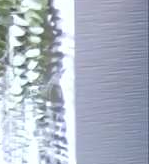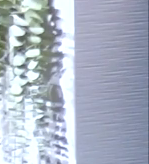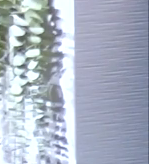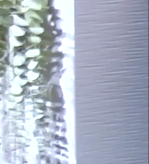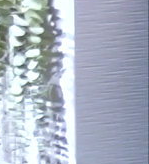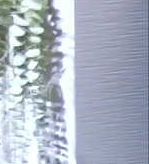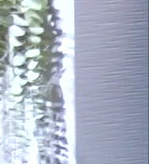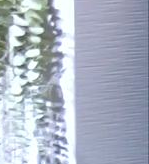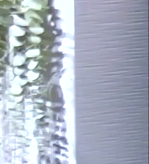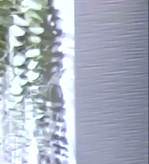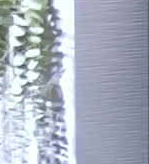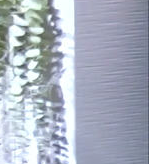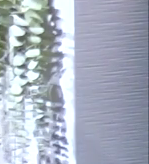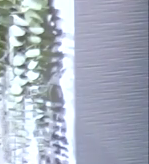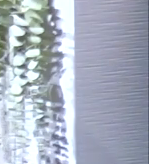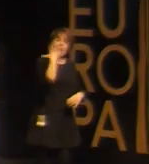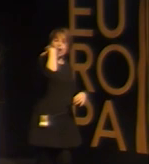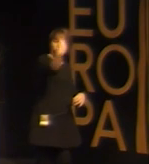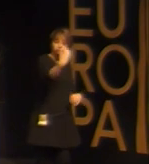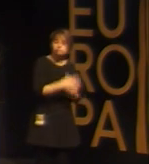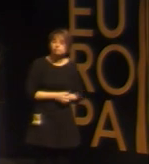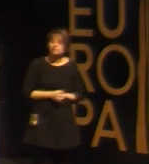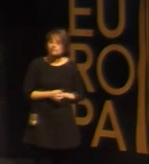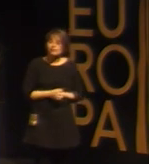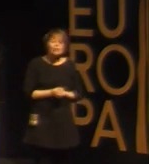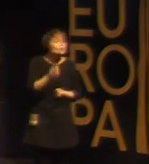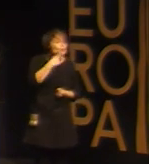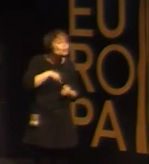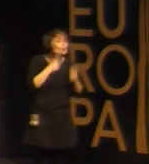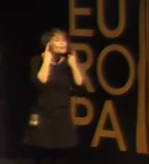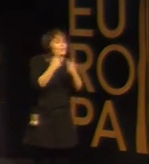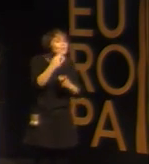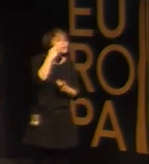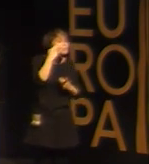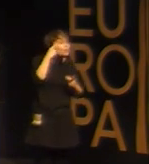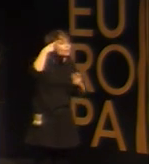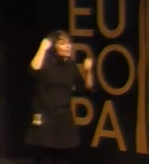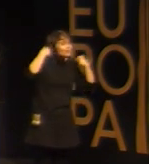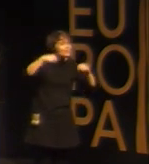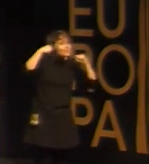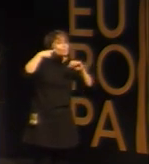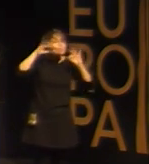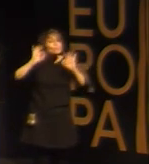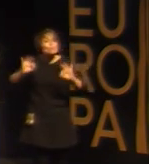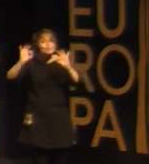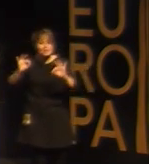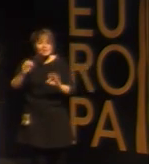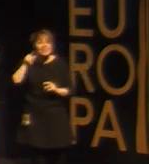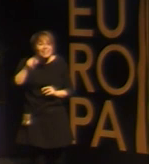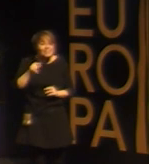aprendizaje y por supuesto alegría necesito el miedo para entrenar la prudencia eso es inevitable